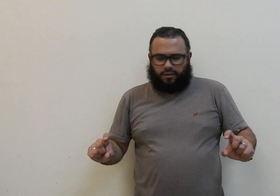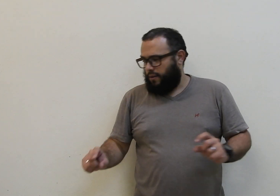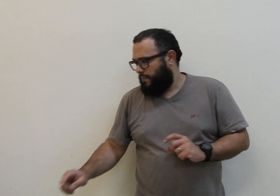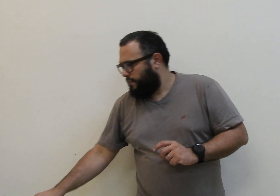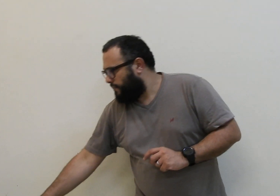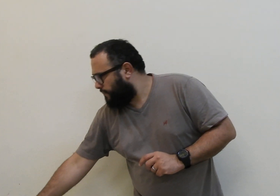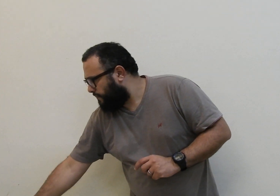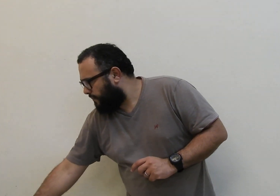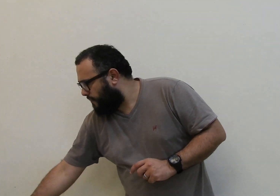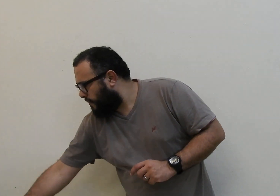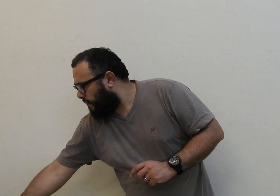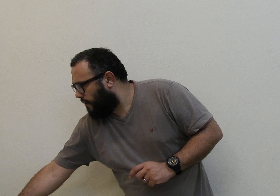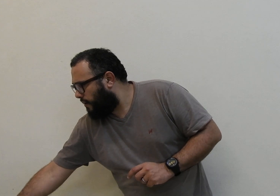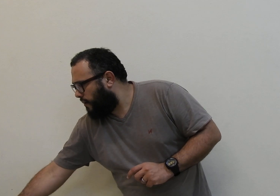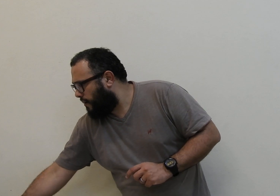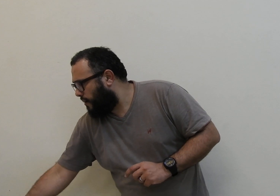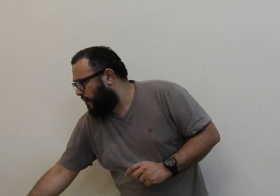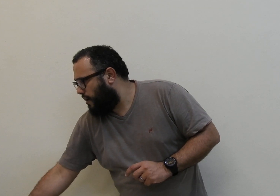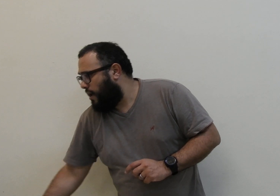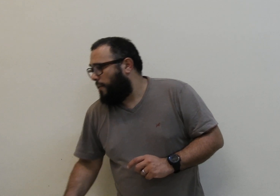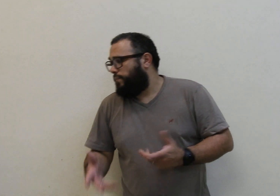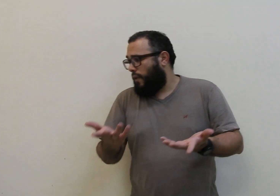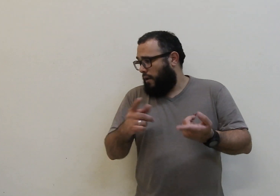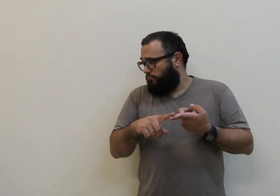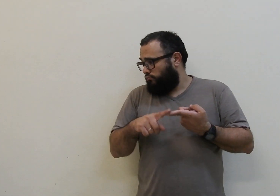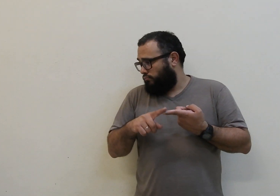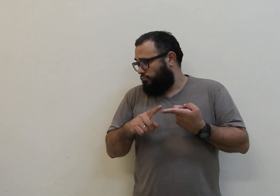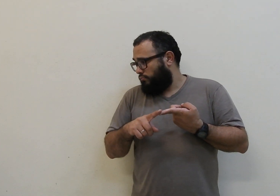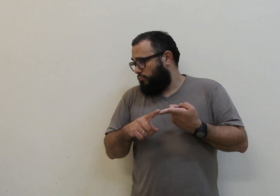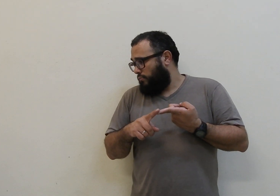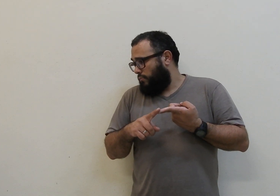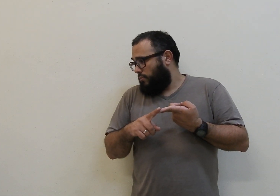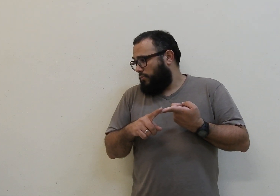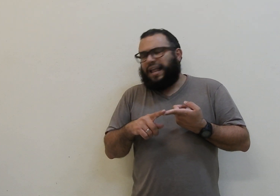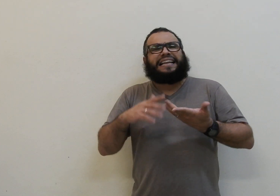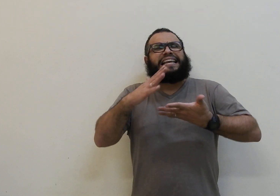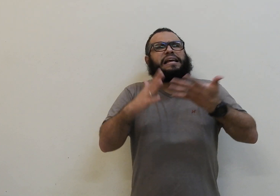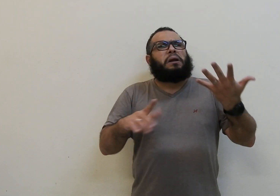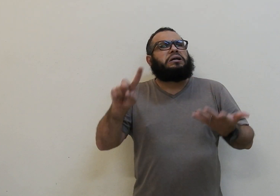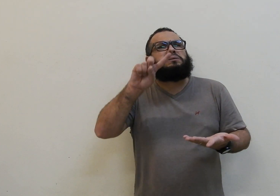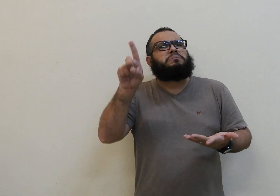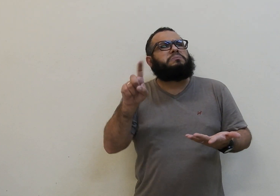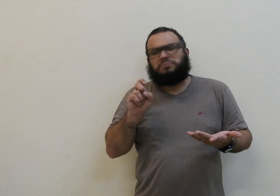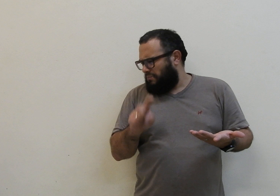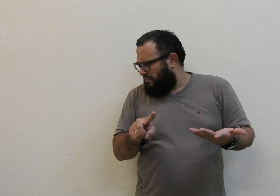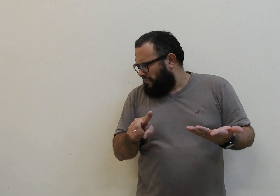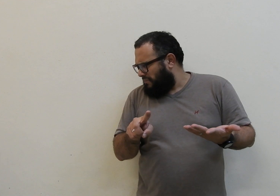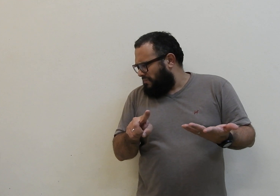Vocês vão ver então no PowerPoint, os dois livros estão ali apresentados. O primeiro deles é Libras. Que língua